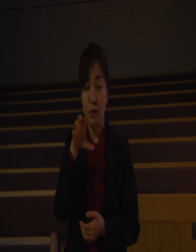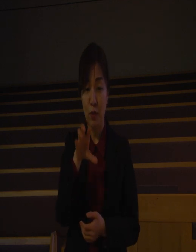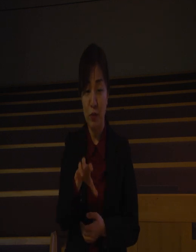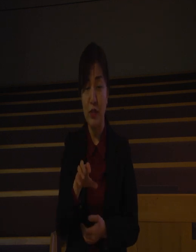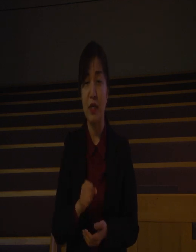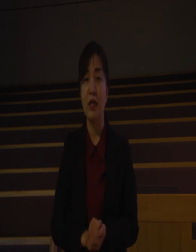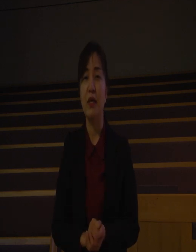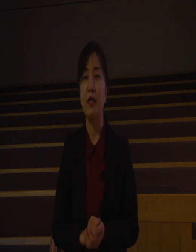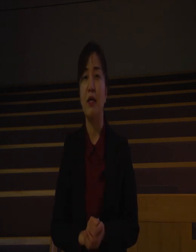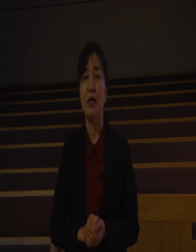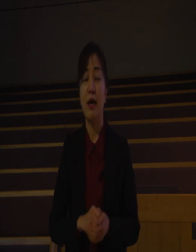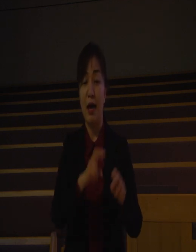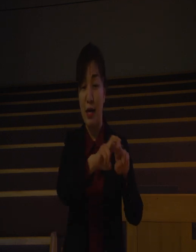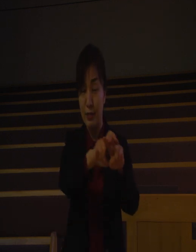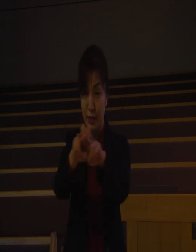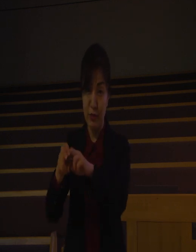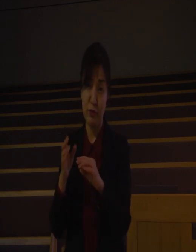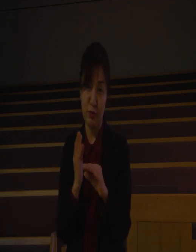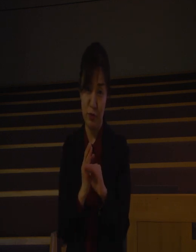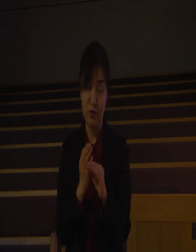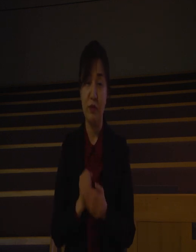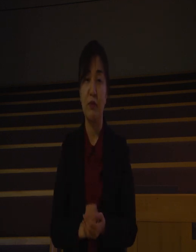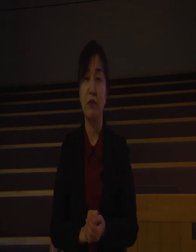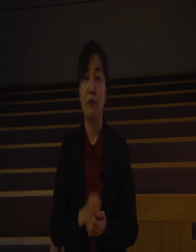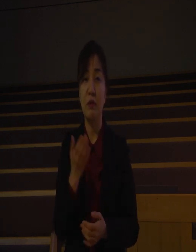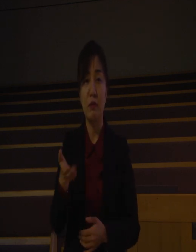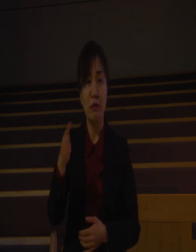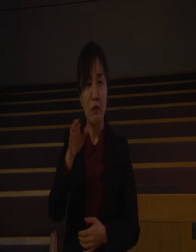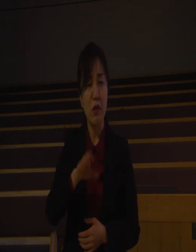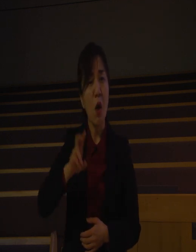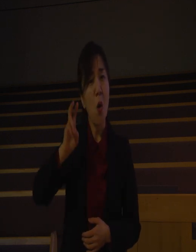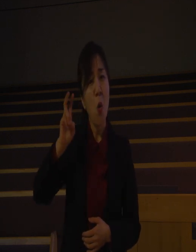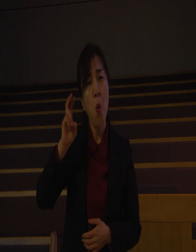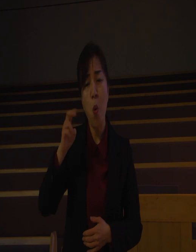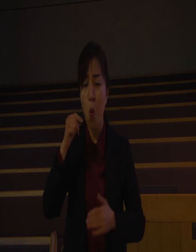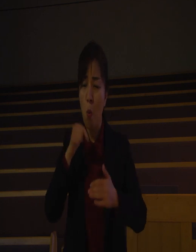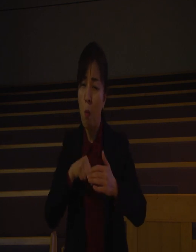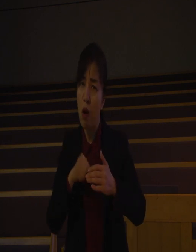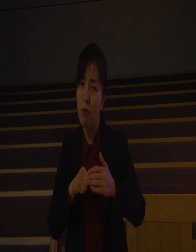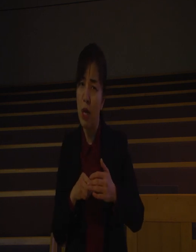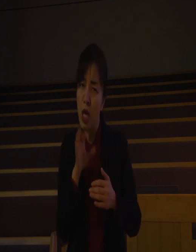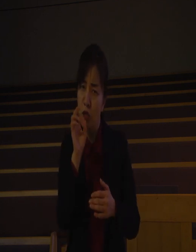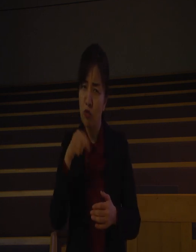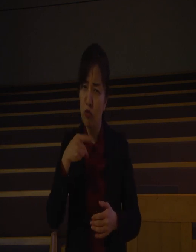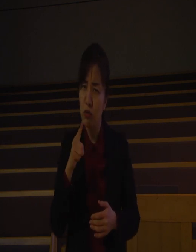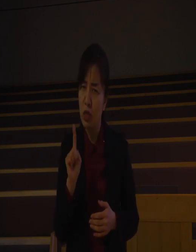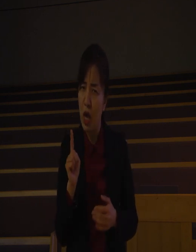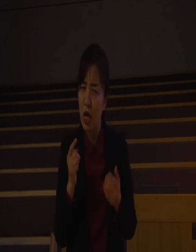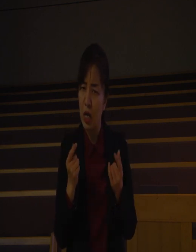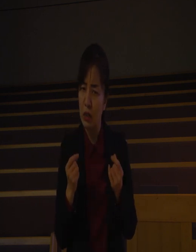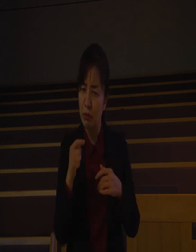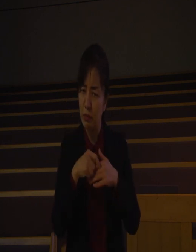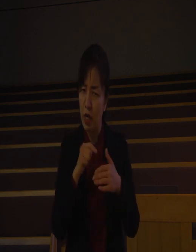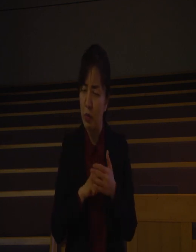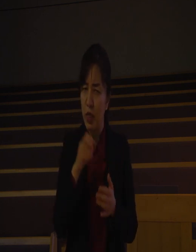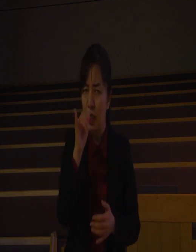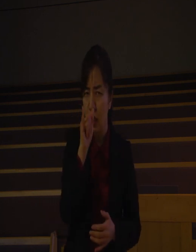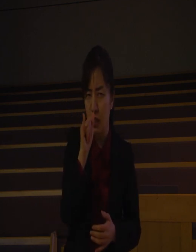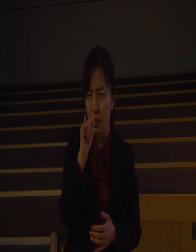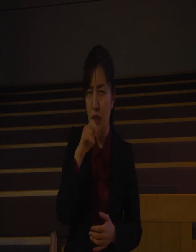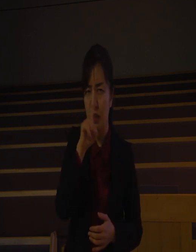자리에 함께 우리 모두가 앉아 있습니다. 그런데 혹여나 우리의 마음이 이 가룟 유다와 같은 마음은